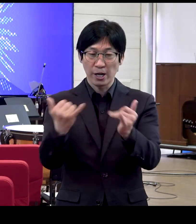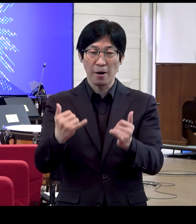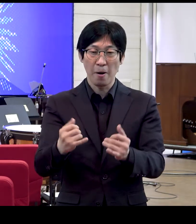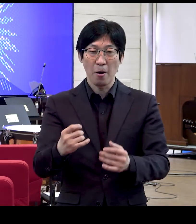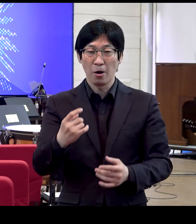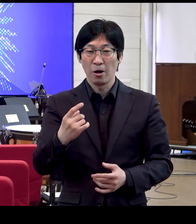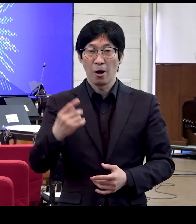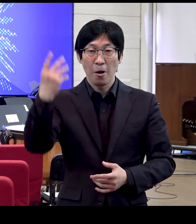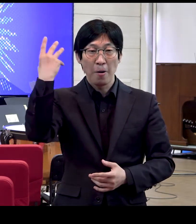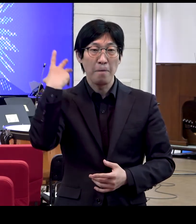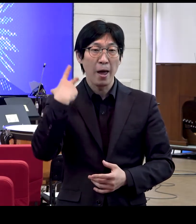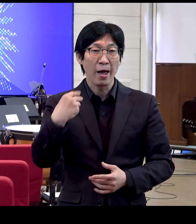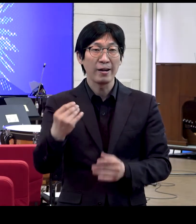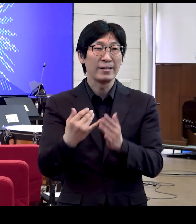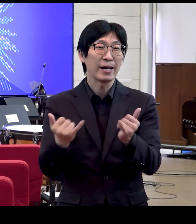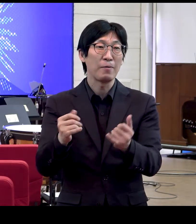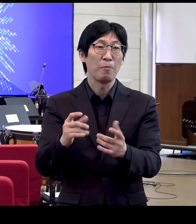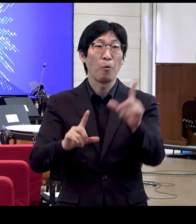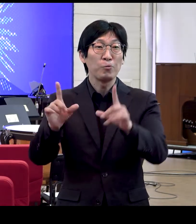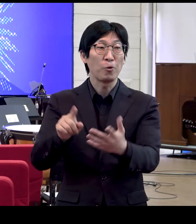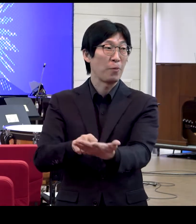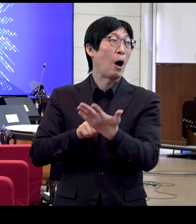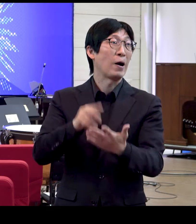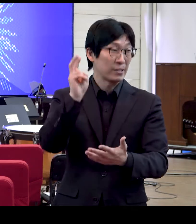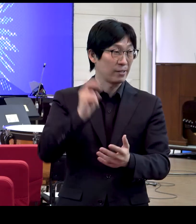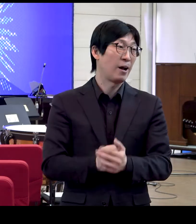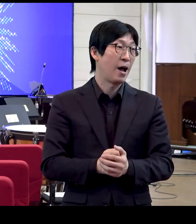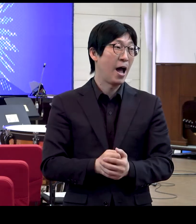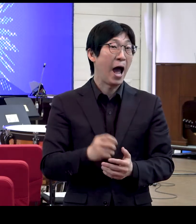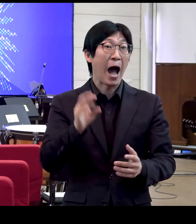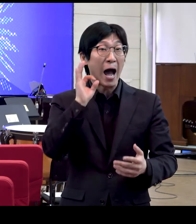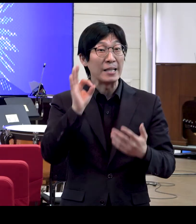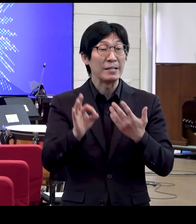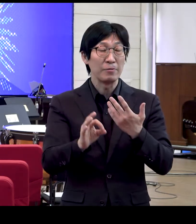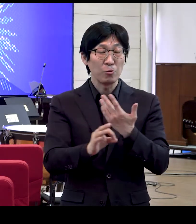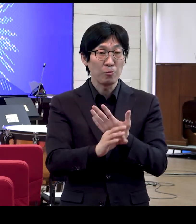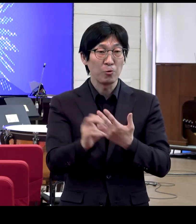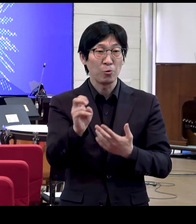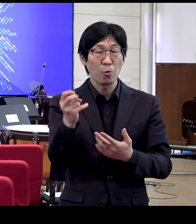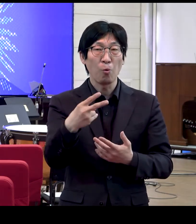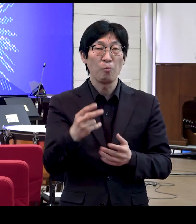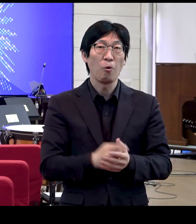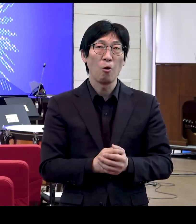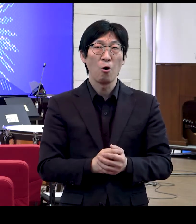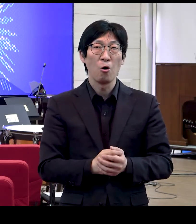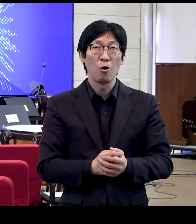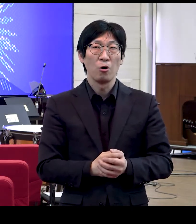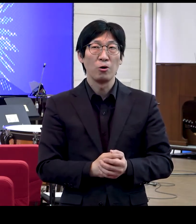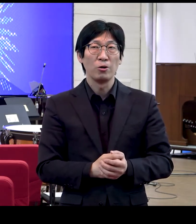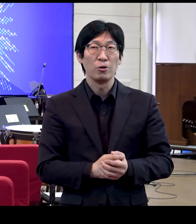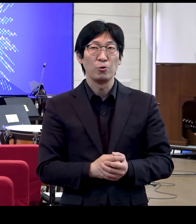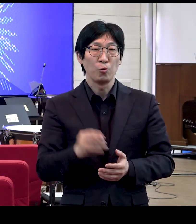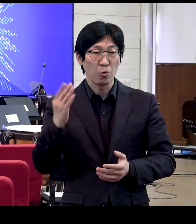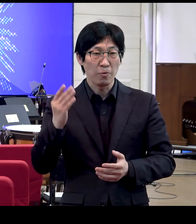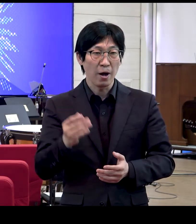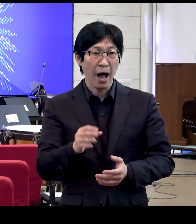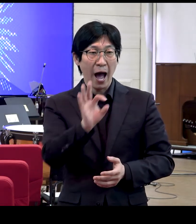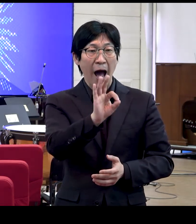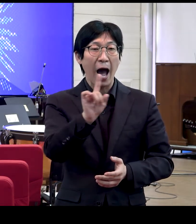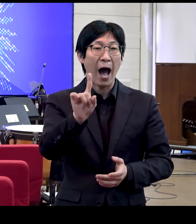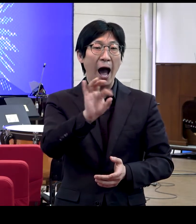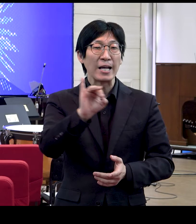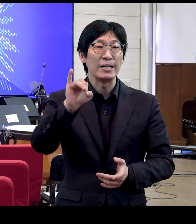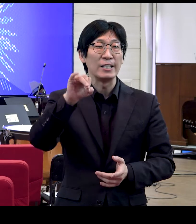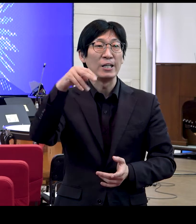뛰어난 아주 매력적인 그런 모습으로 나타났겠죠. 아니면 인기가 요즘 아이들 말대로 그야말로 쩌는